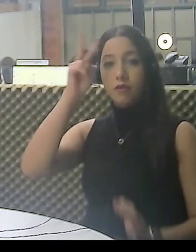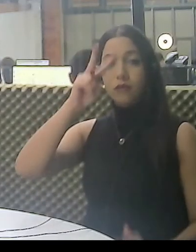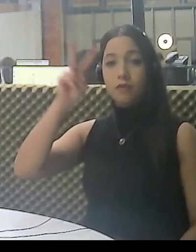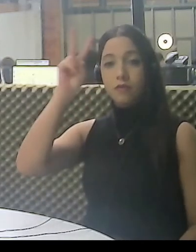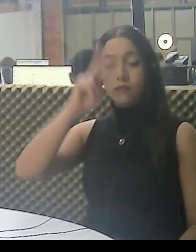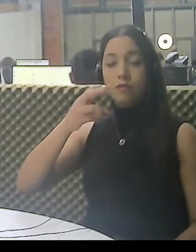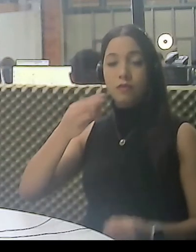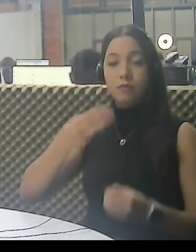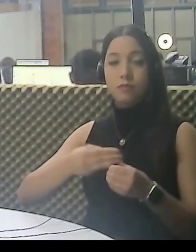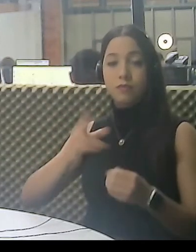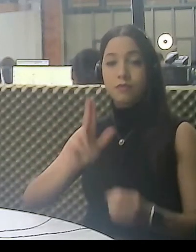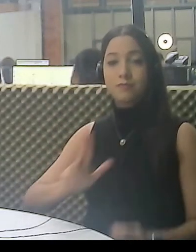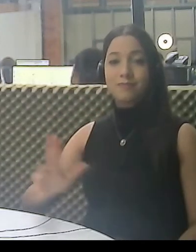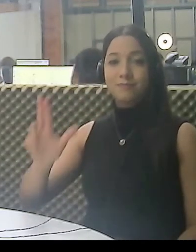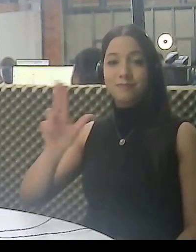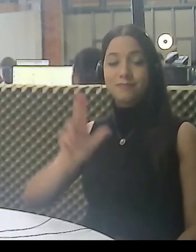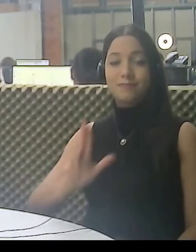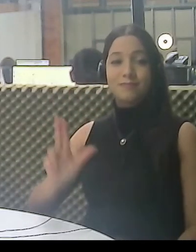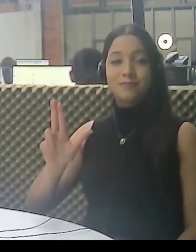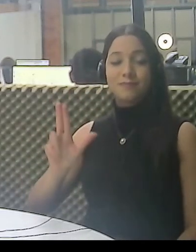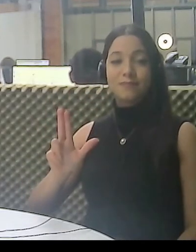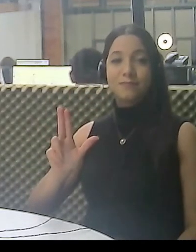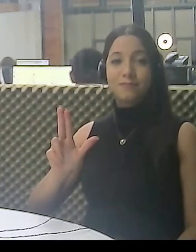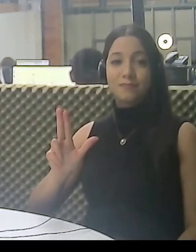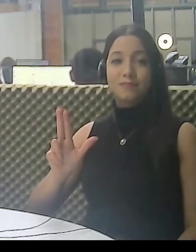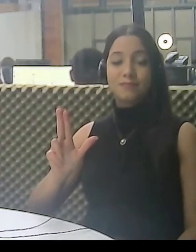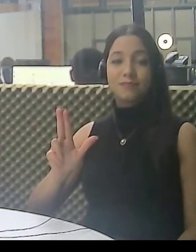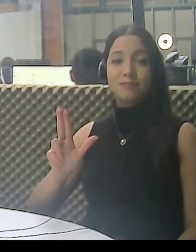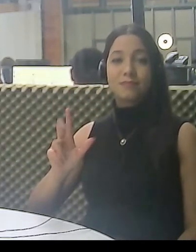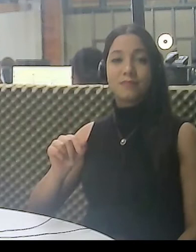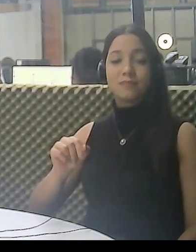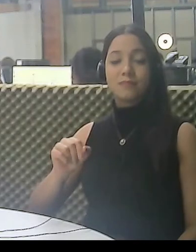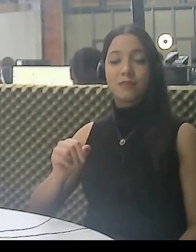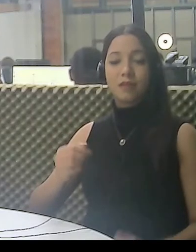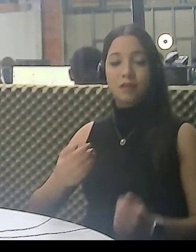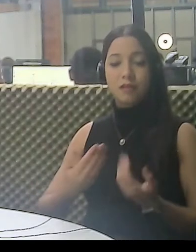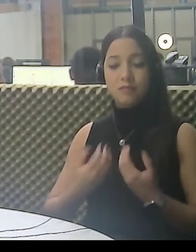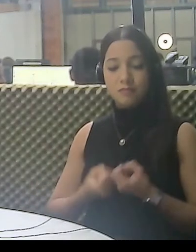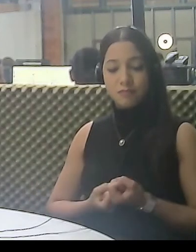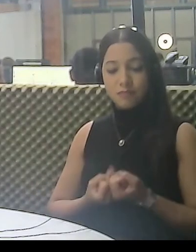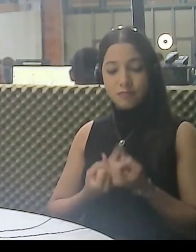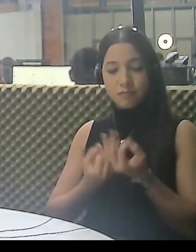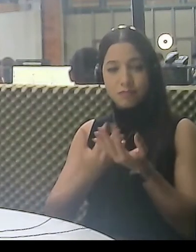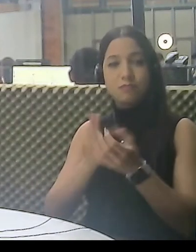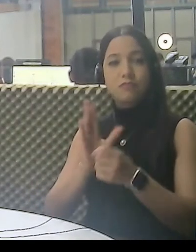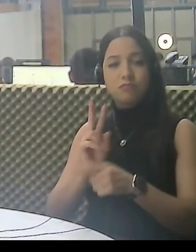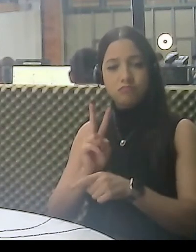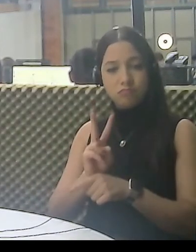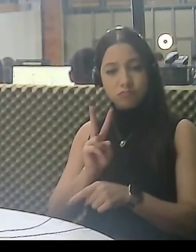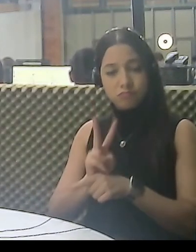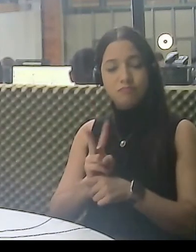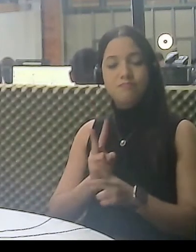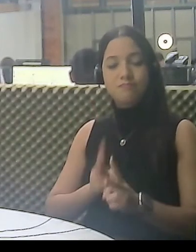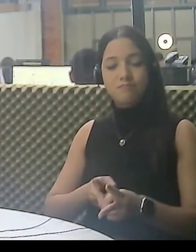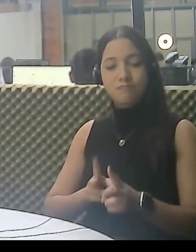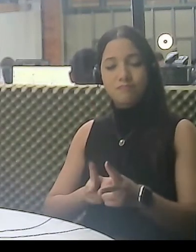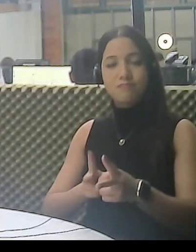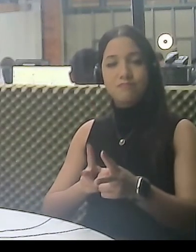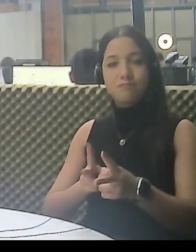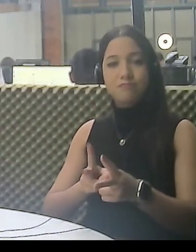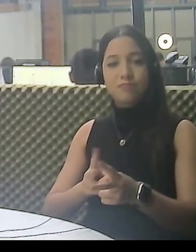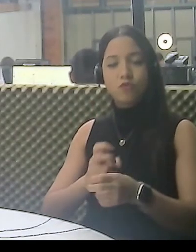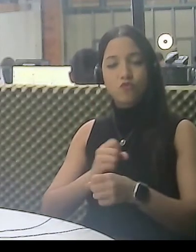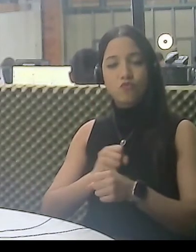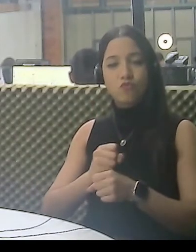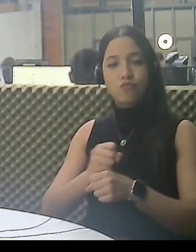histórico do município de Uberlândia, e é uma manifestação que deve ser preservada, e a gente conta todos